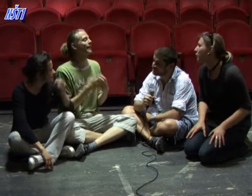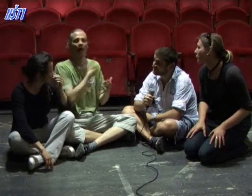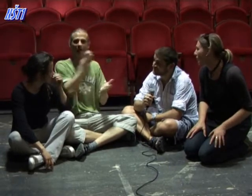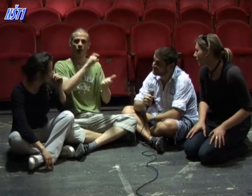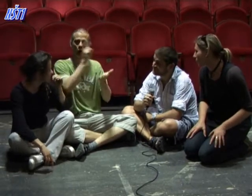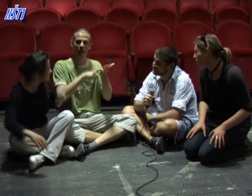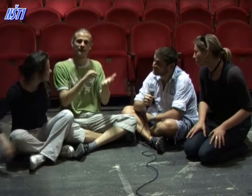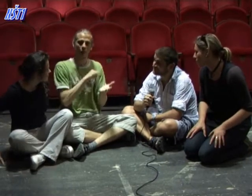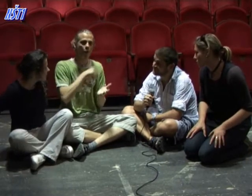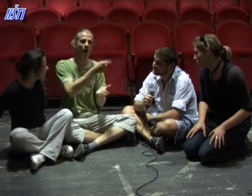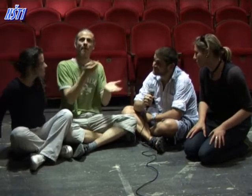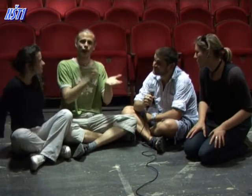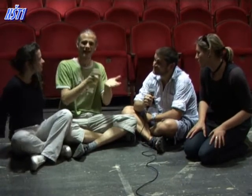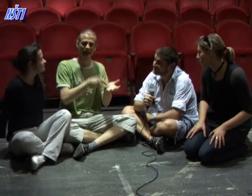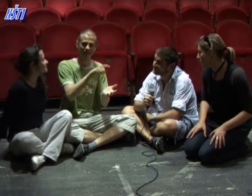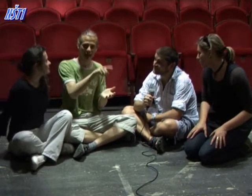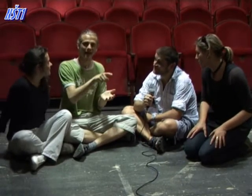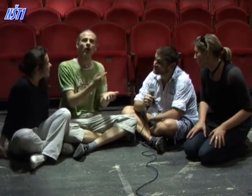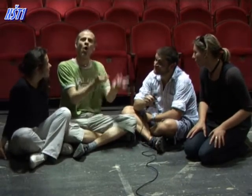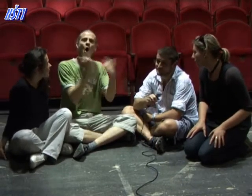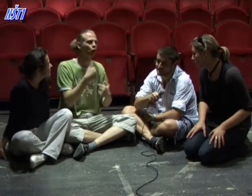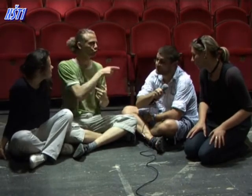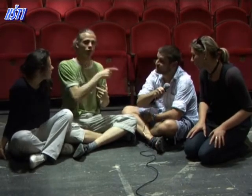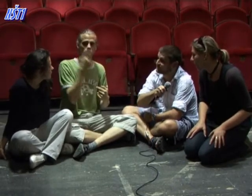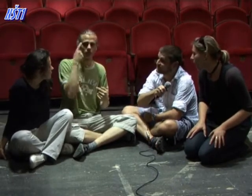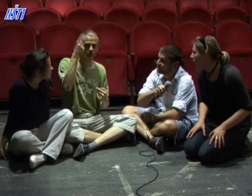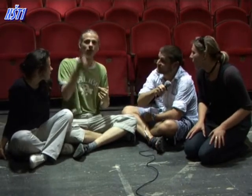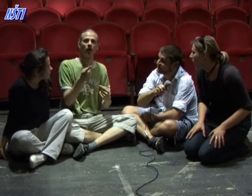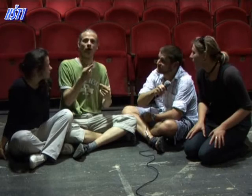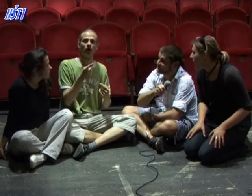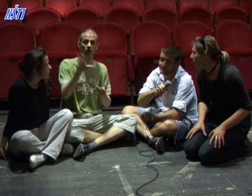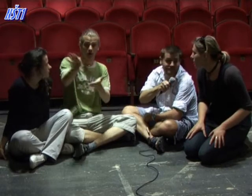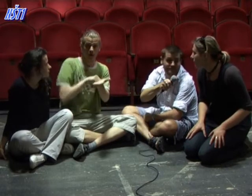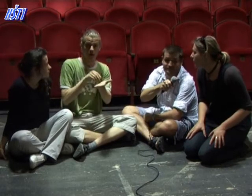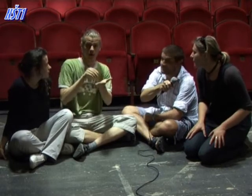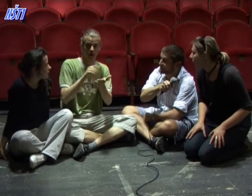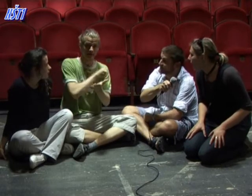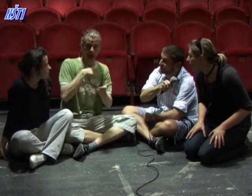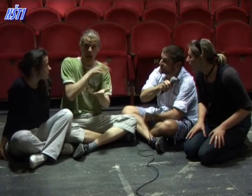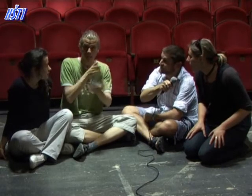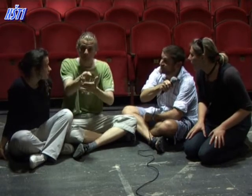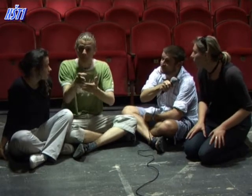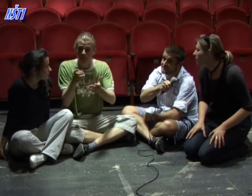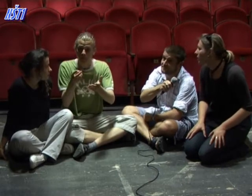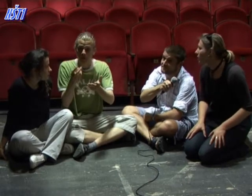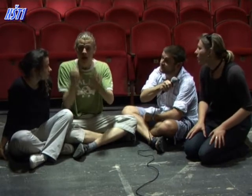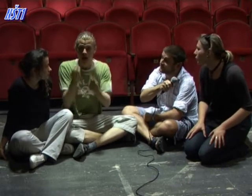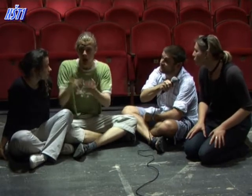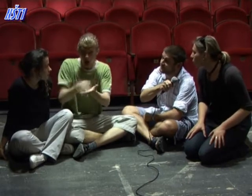tedy udělal krátký rozhovor s režisérem představení, které jsme právě viděli. Jak vznikl